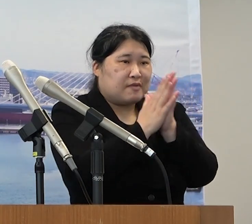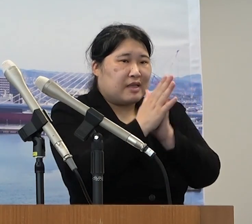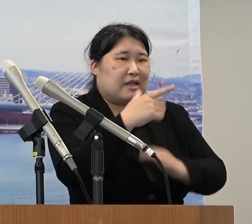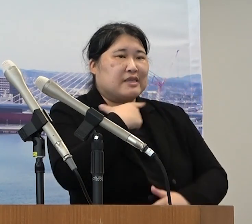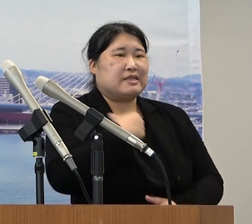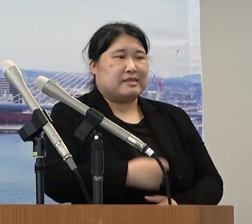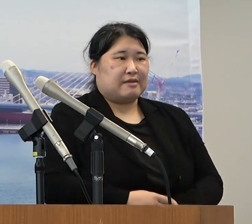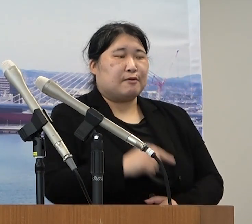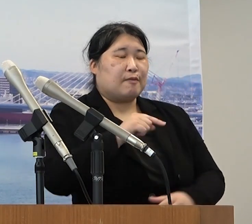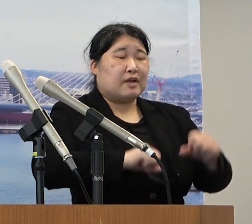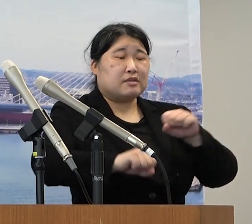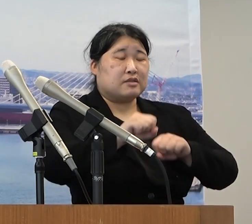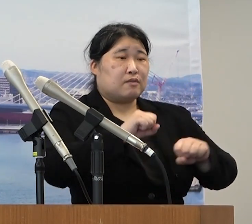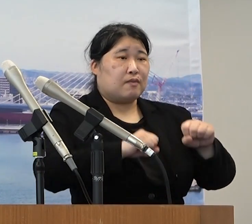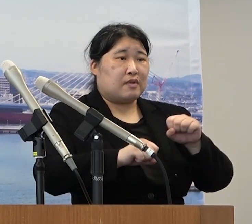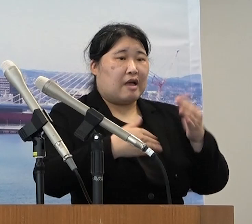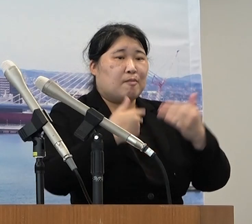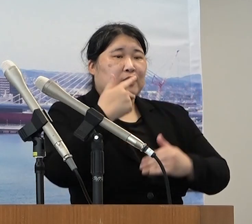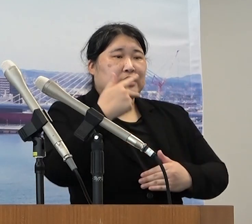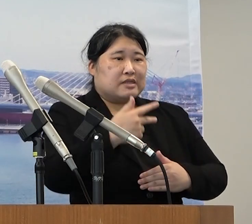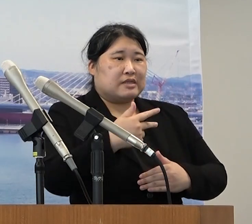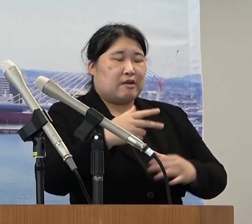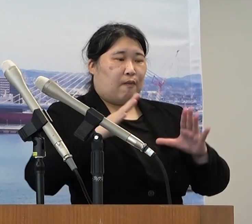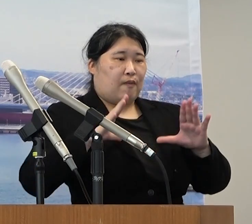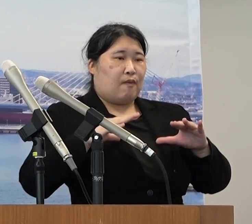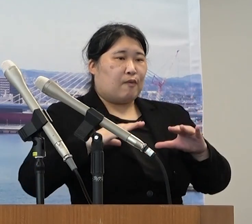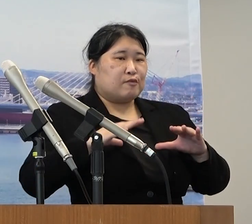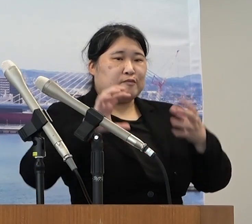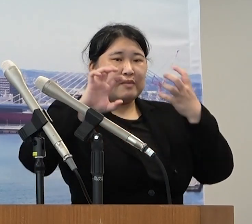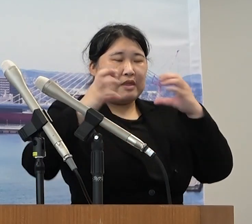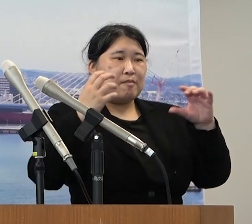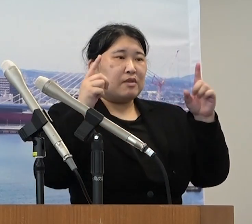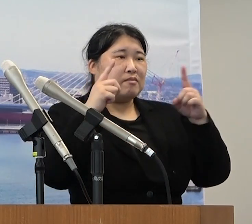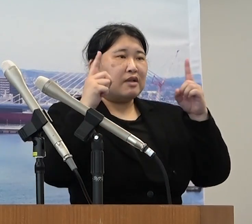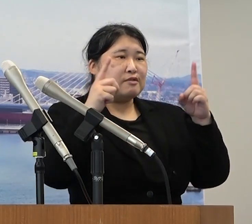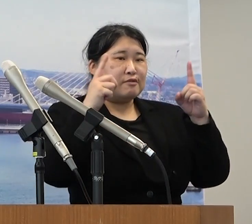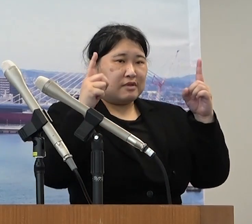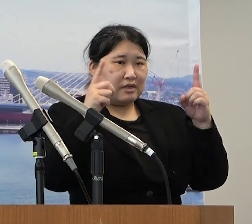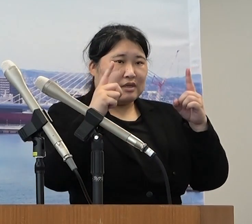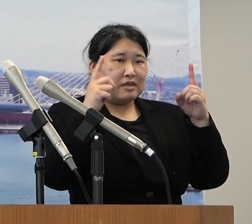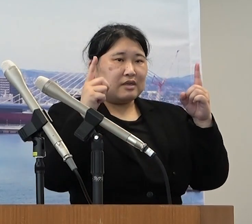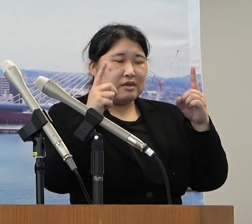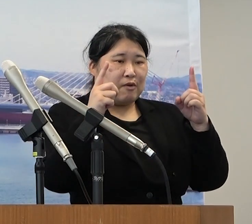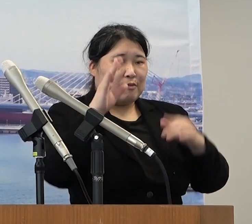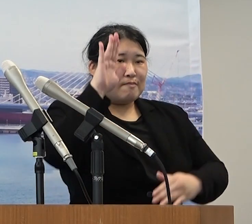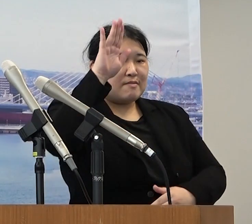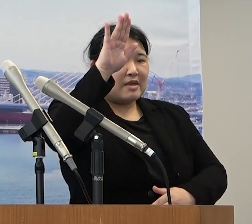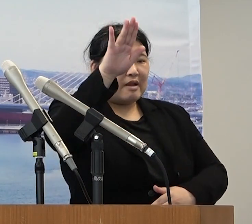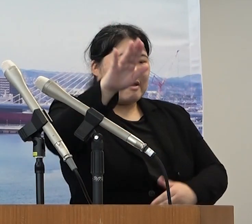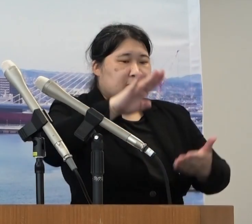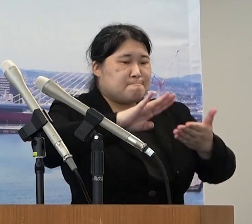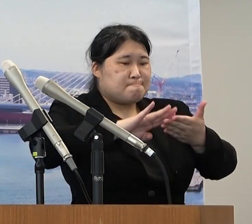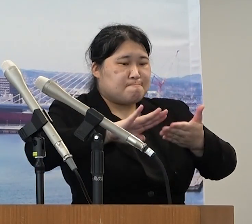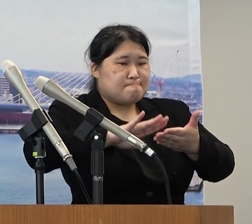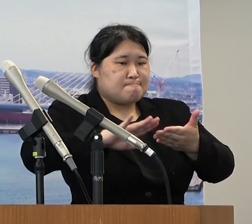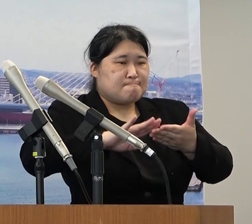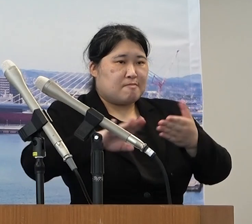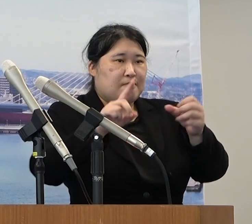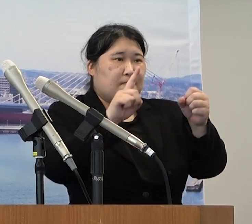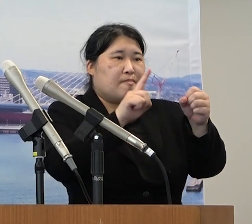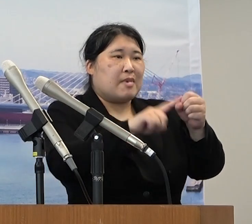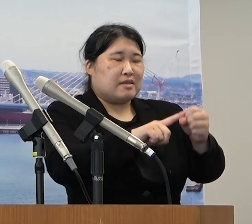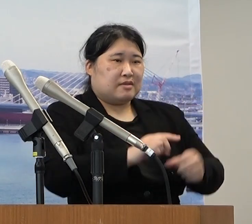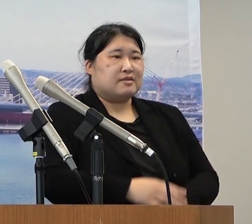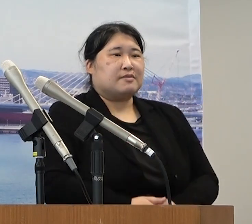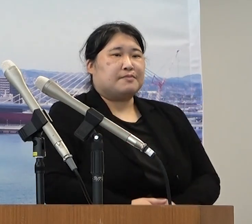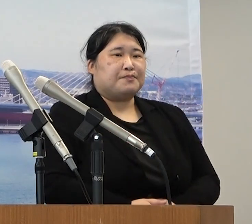本取り組みを通して本市が誇る青森ねぶた祭りがサステナブルに未来へと受け継がれていくことを目指してまいります